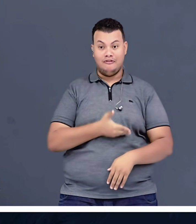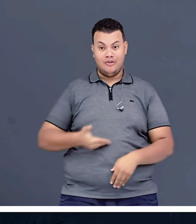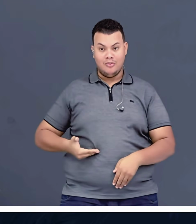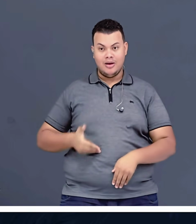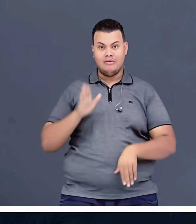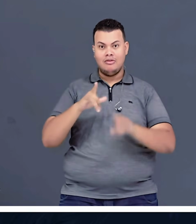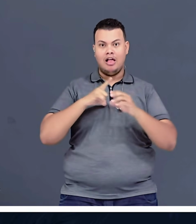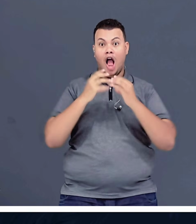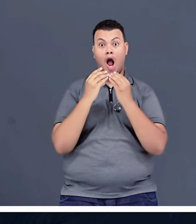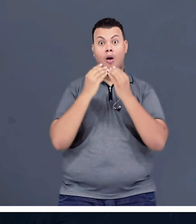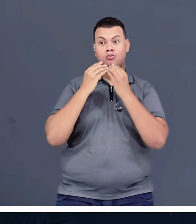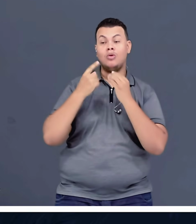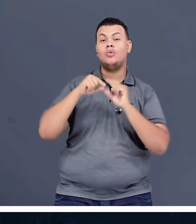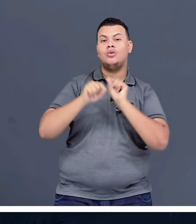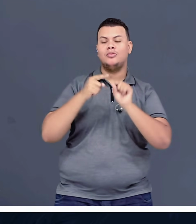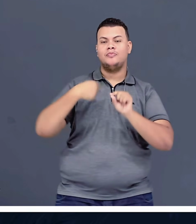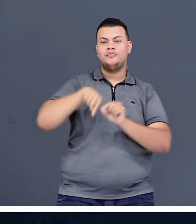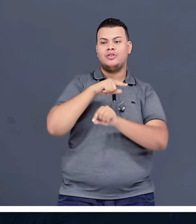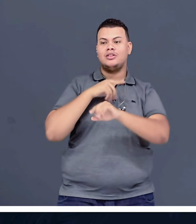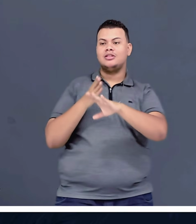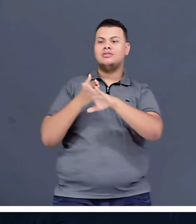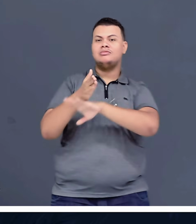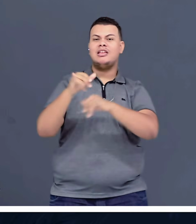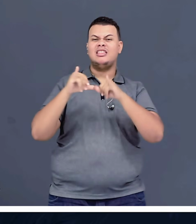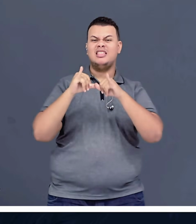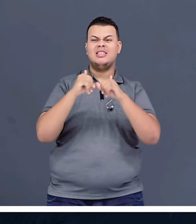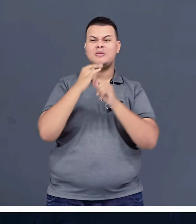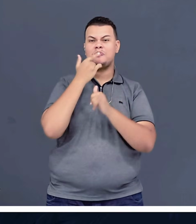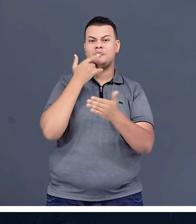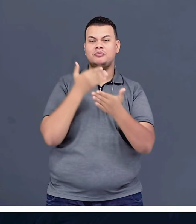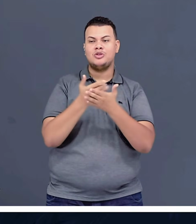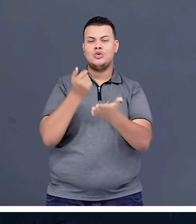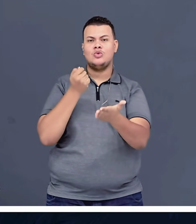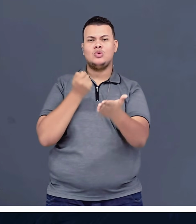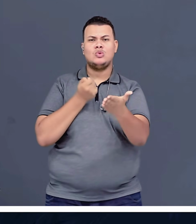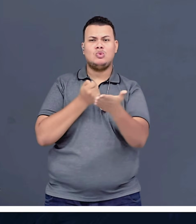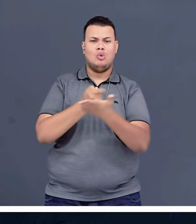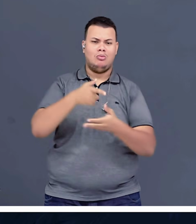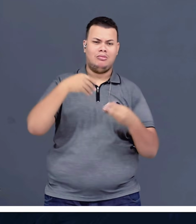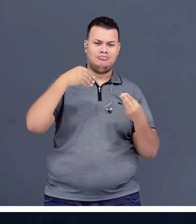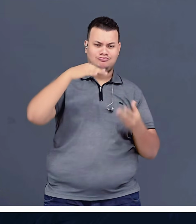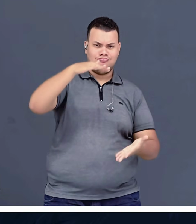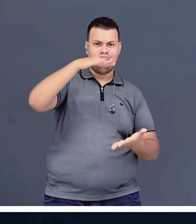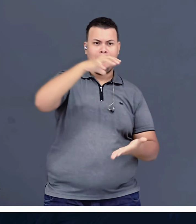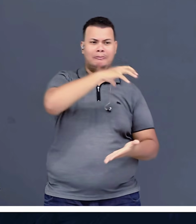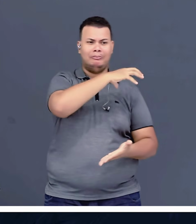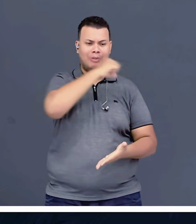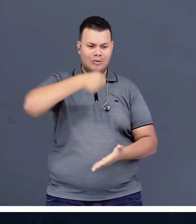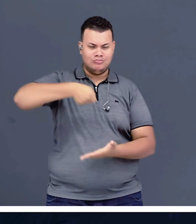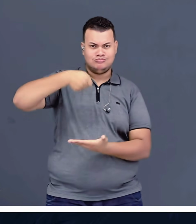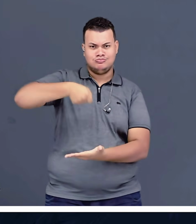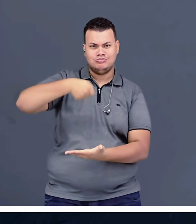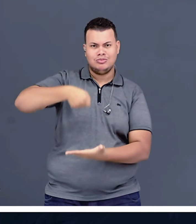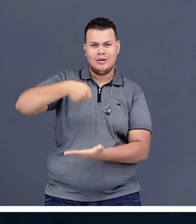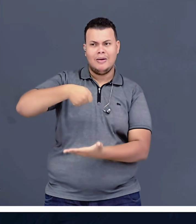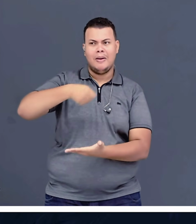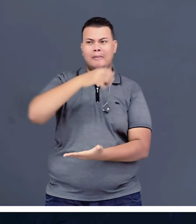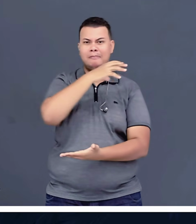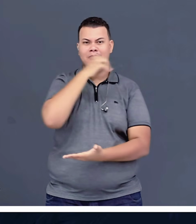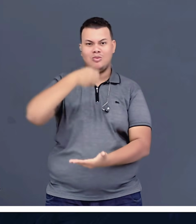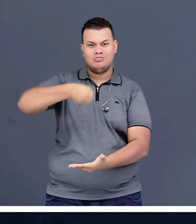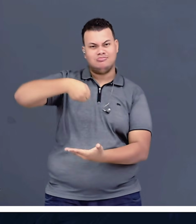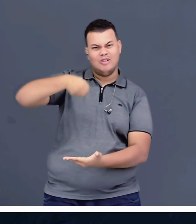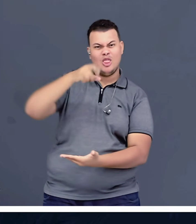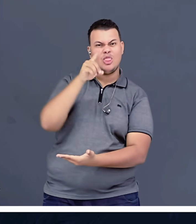comer aquele sandubão, a gente ia numa venda ali próxima, aí comprava uma sacolona assim de pão doce, sabe, pão